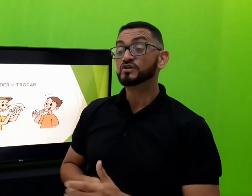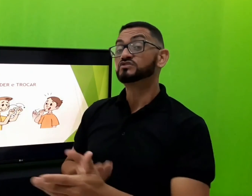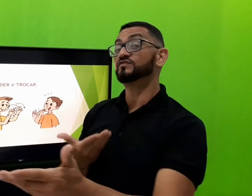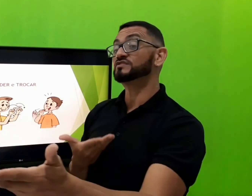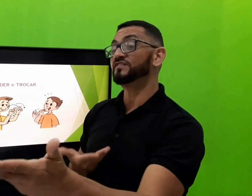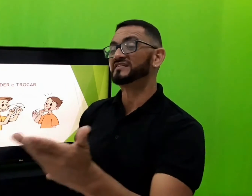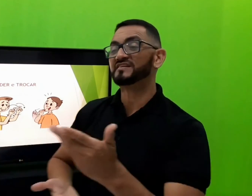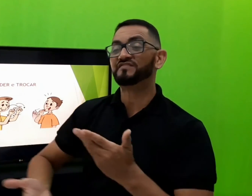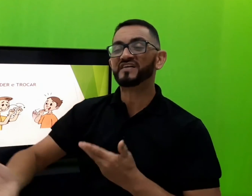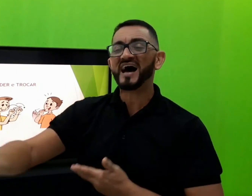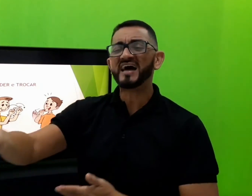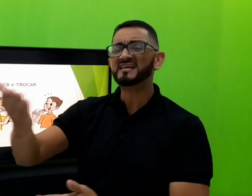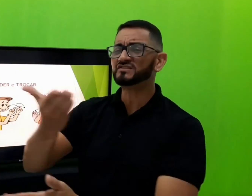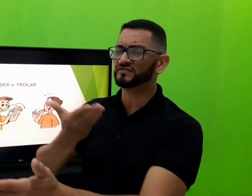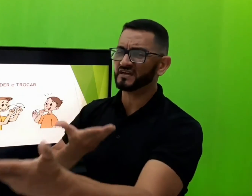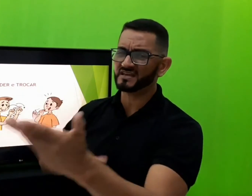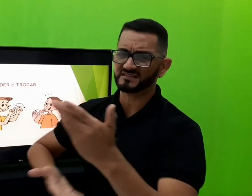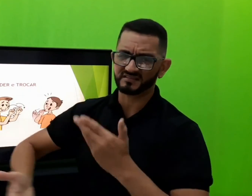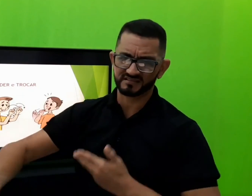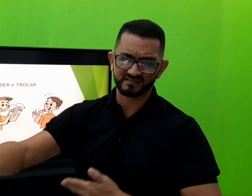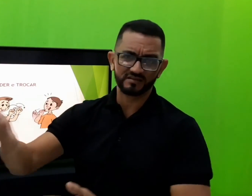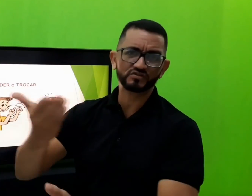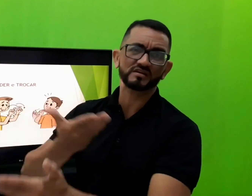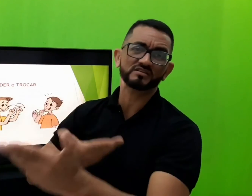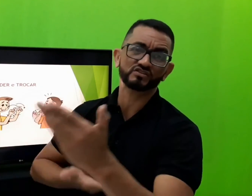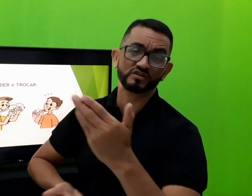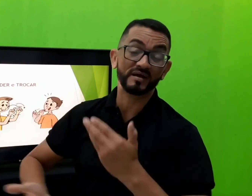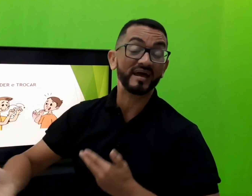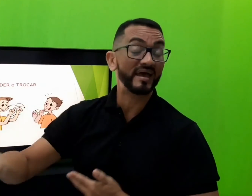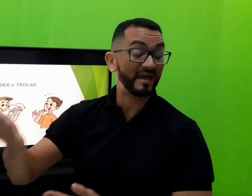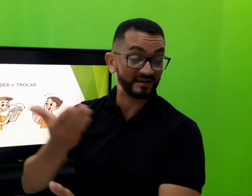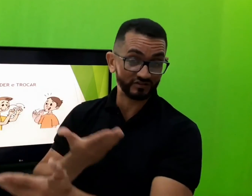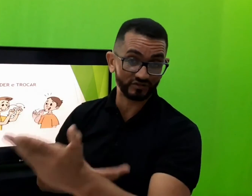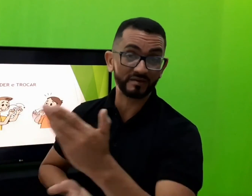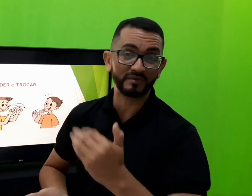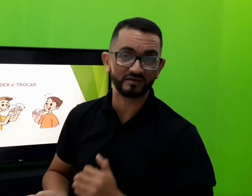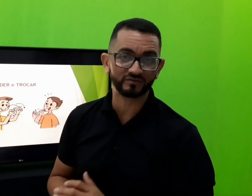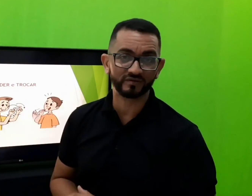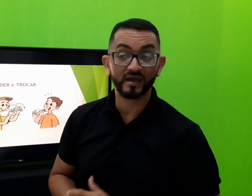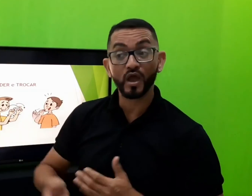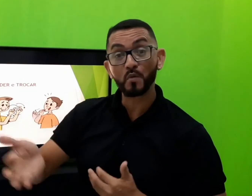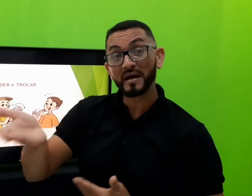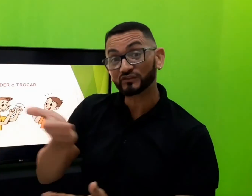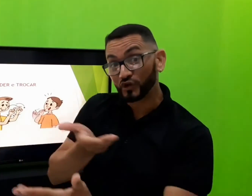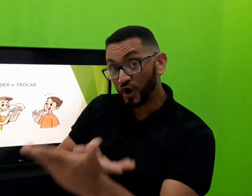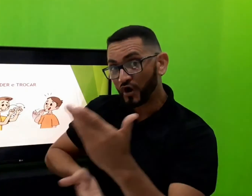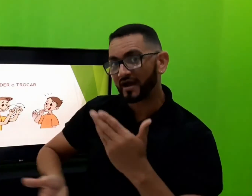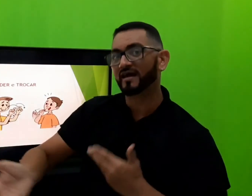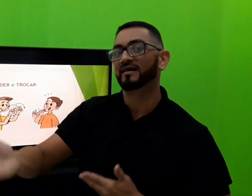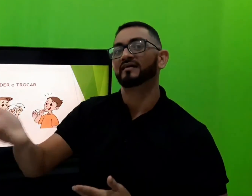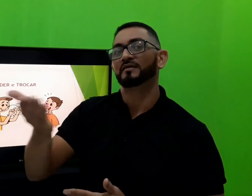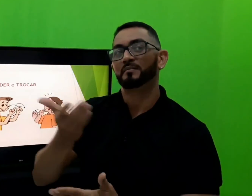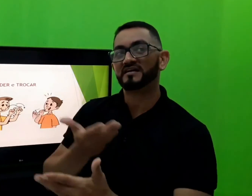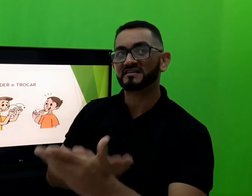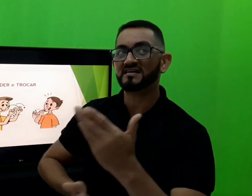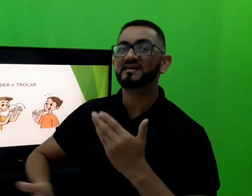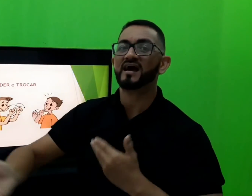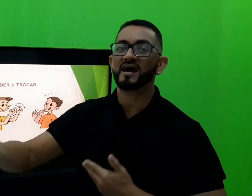Se você fazer várias vezes, isso aqui se chama relacionamento. É uma troca. Mas aí